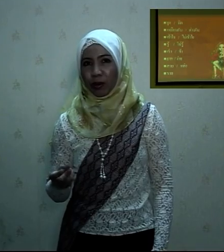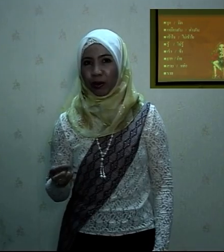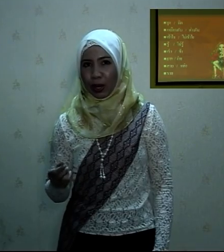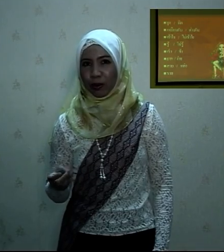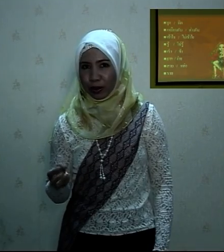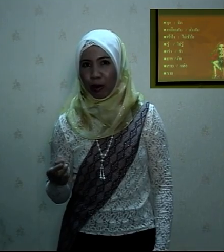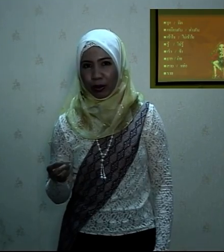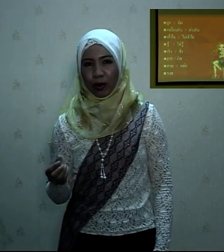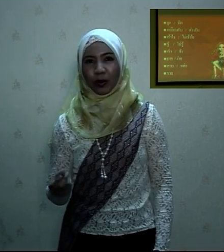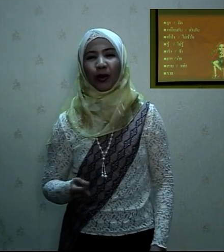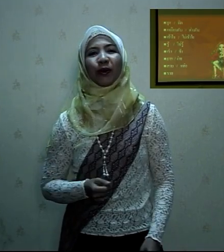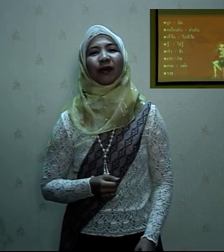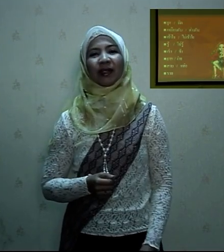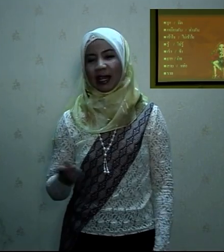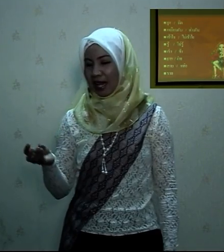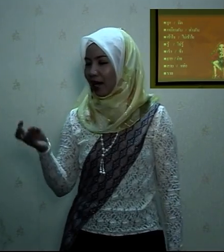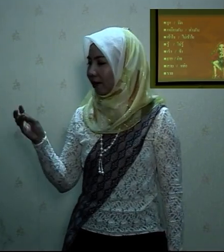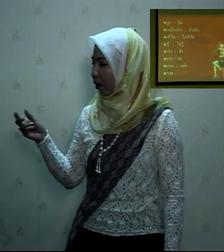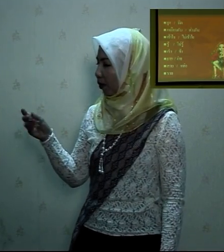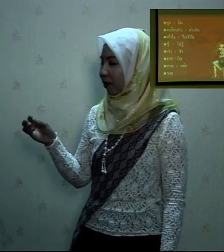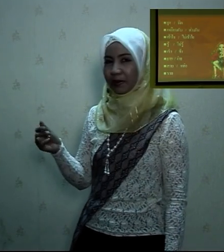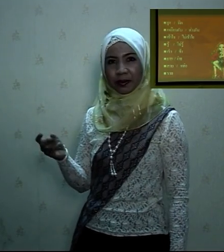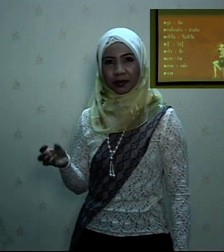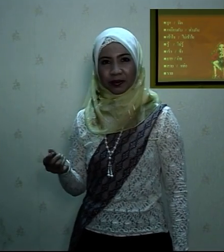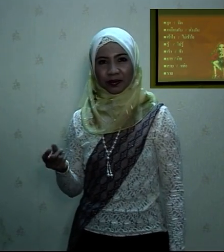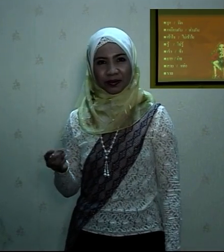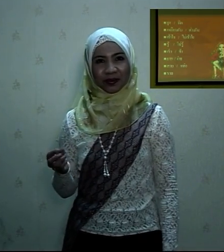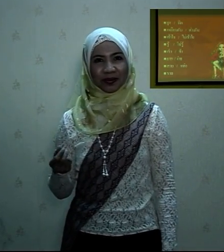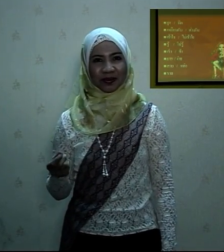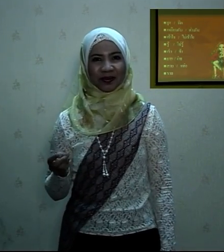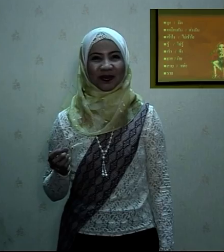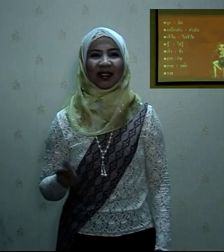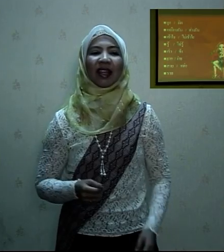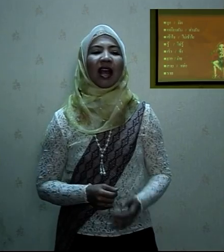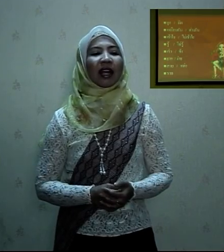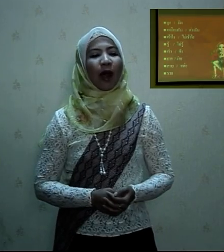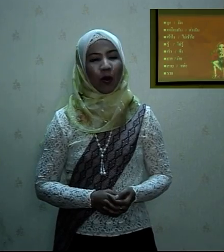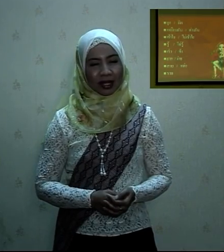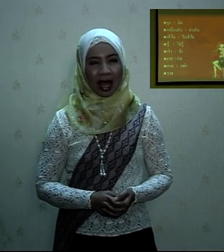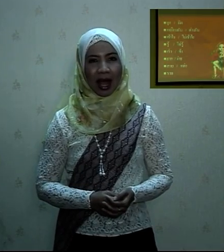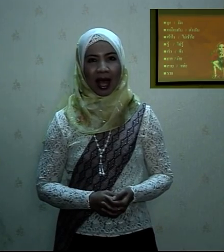เร็วอย่างนี้นะคะเร็ว คำว่าช้า